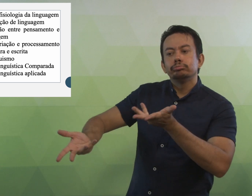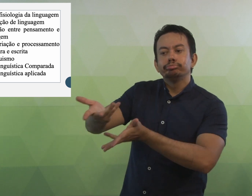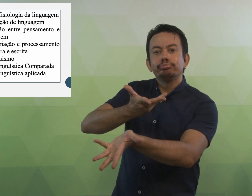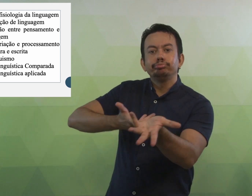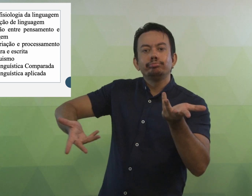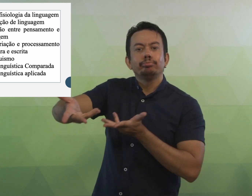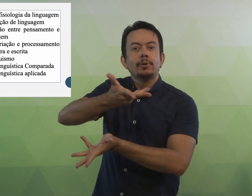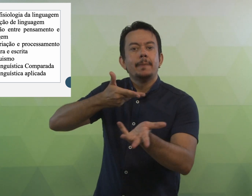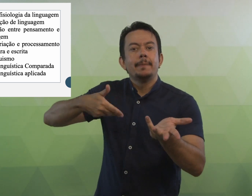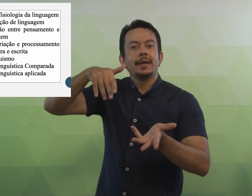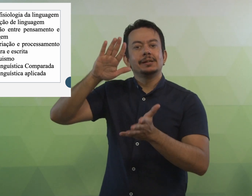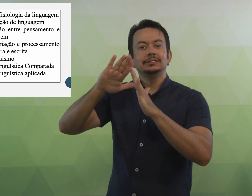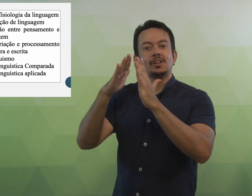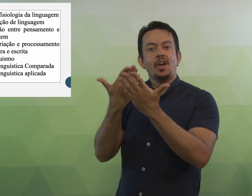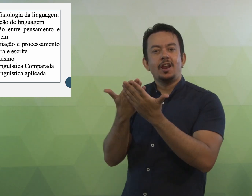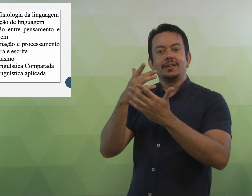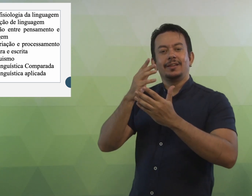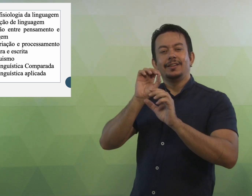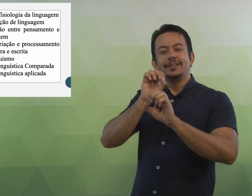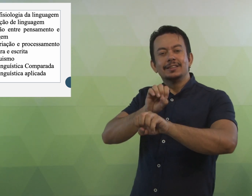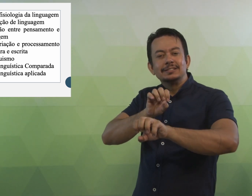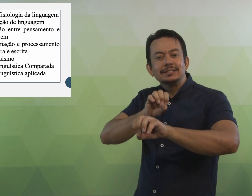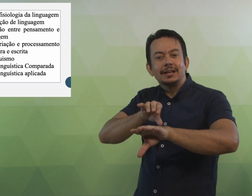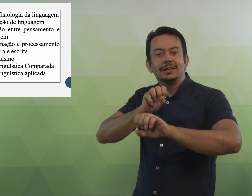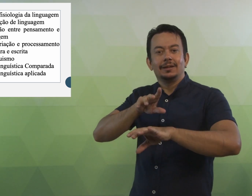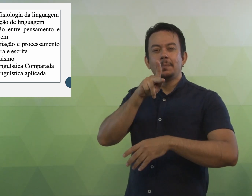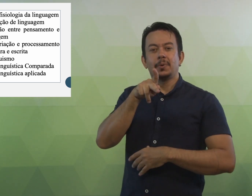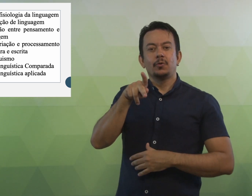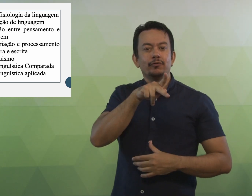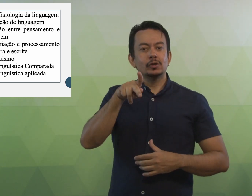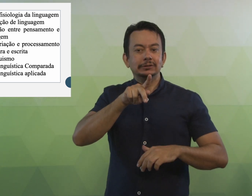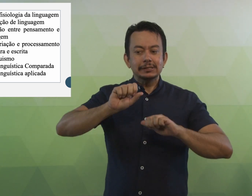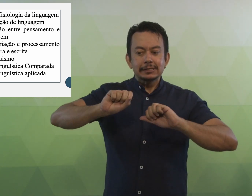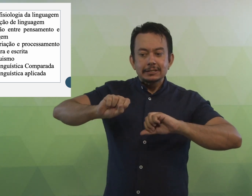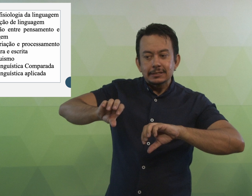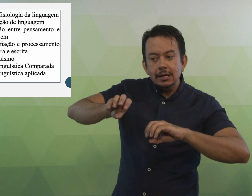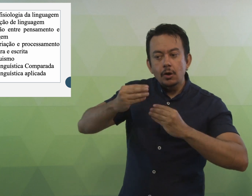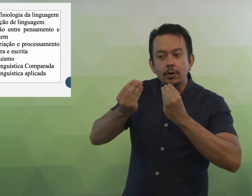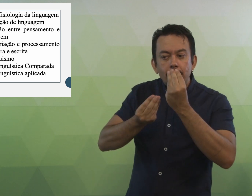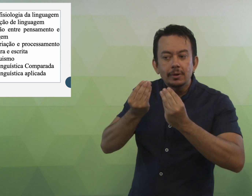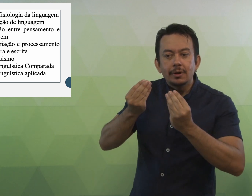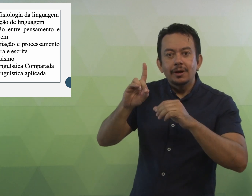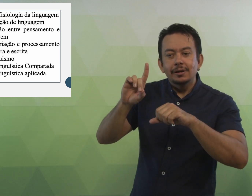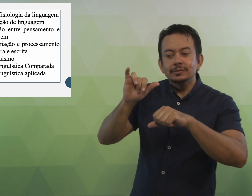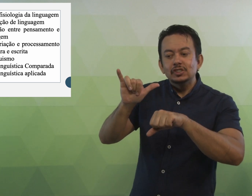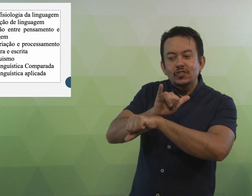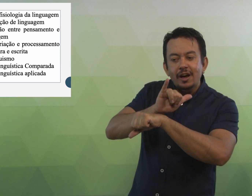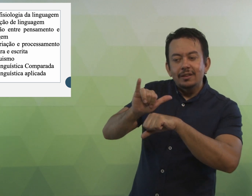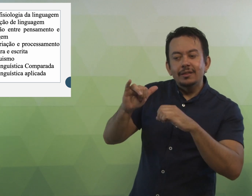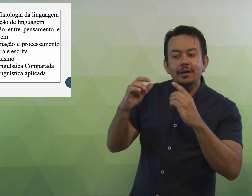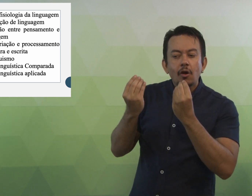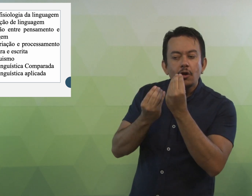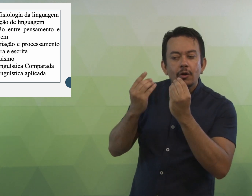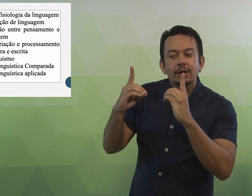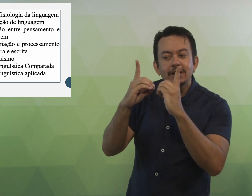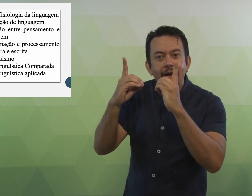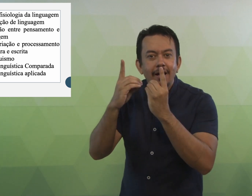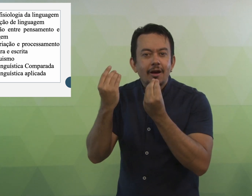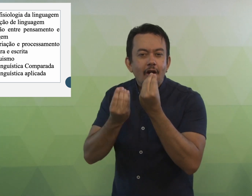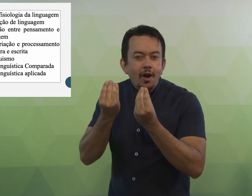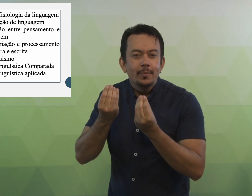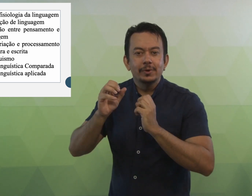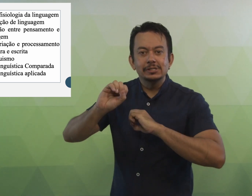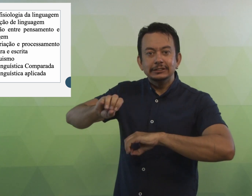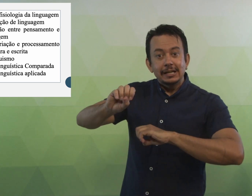no contato das pessoas em geral, tá bom? Então, assim, é o contato do professor